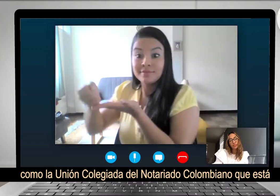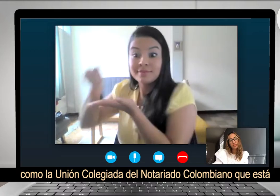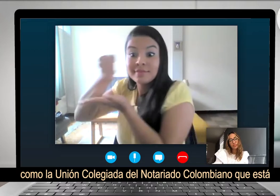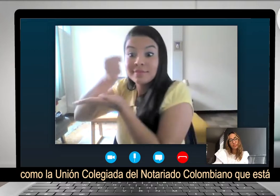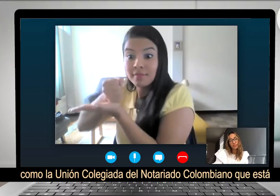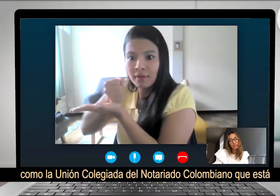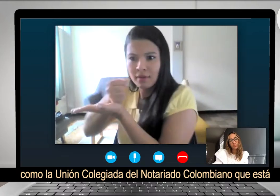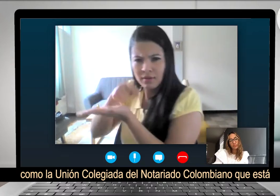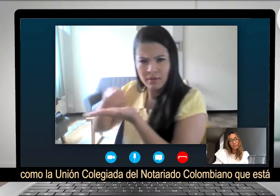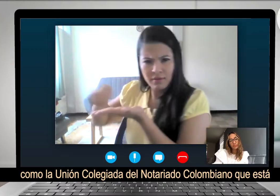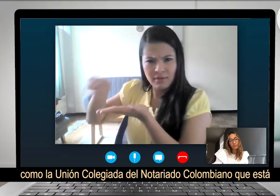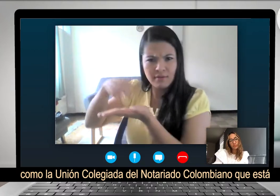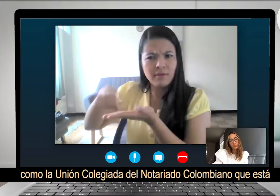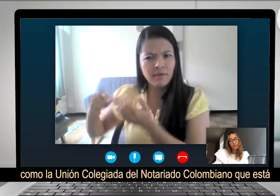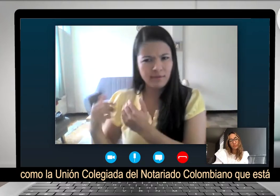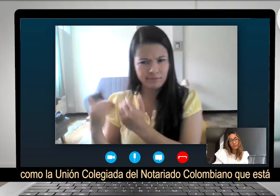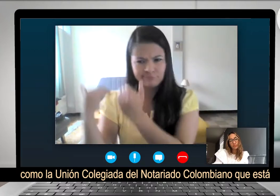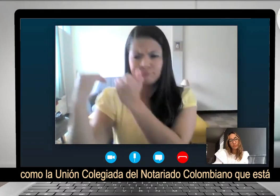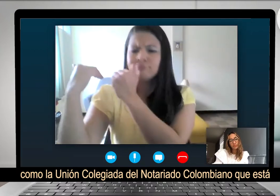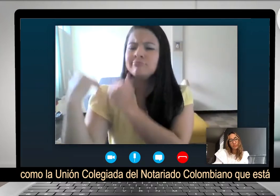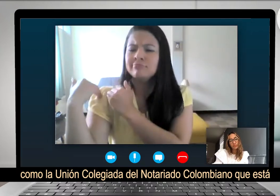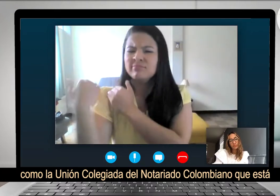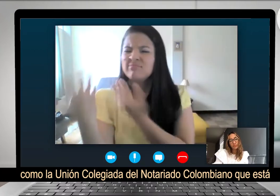la Unión Colegiada del Notariado Colombiano,